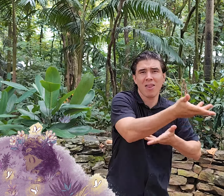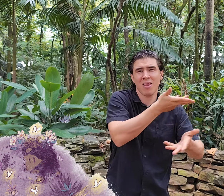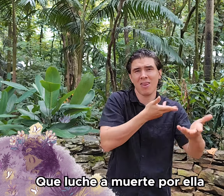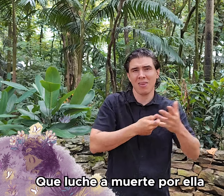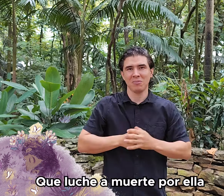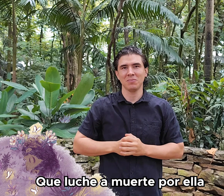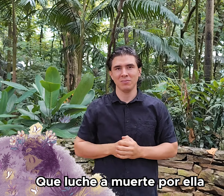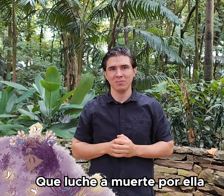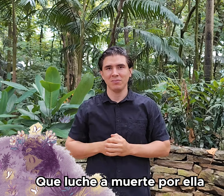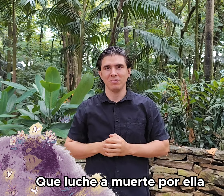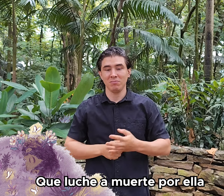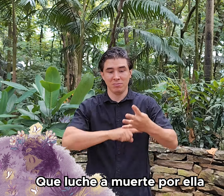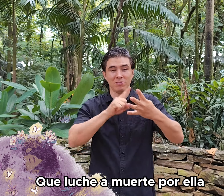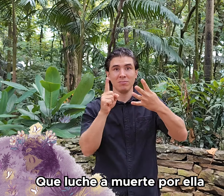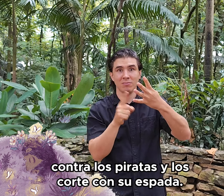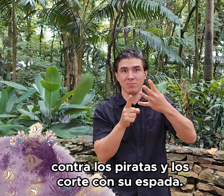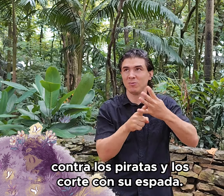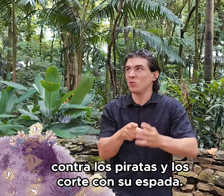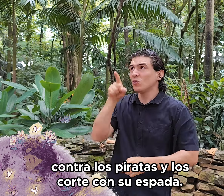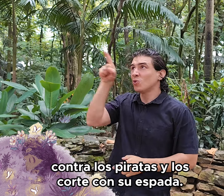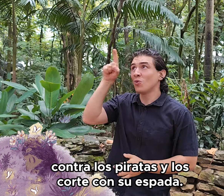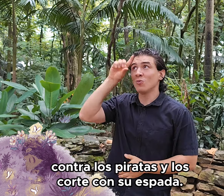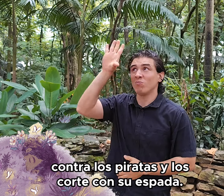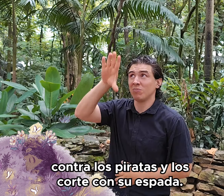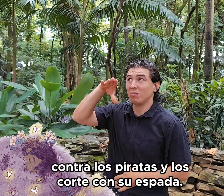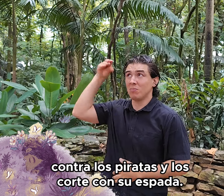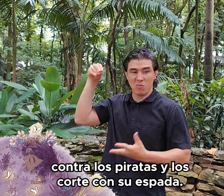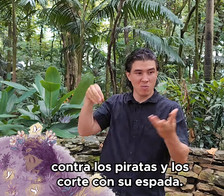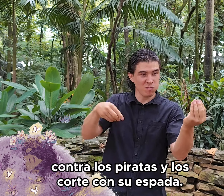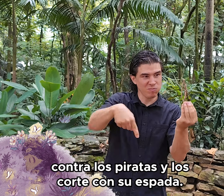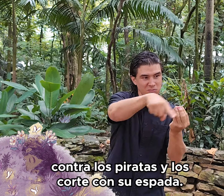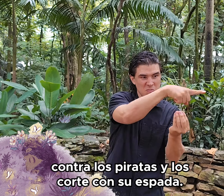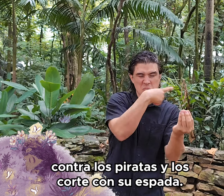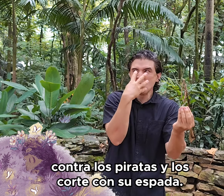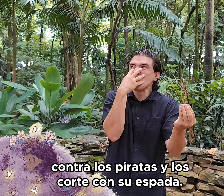Que luche a muerte por ella contra los piratas y los corte con su espada.